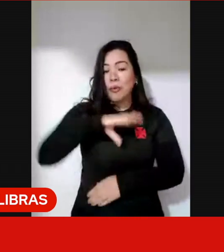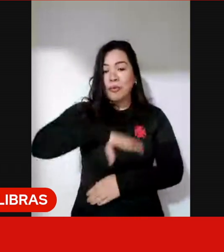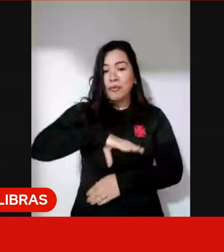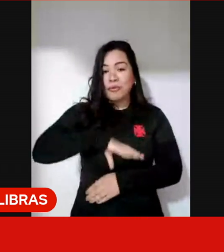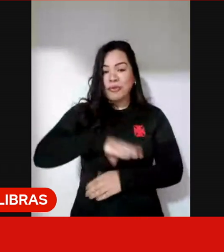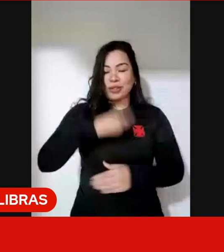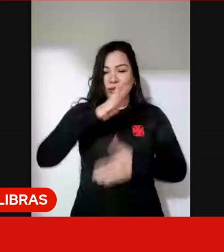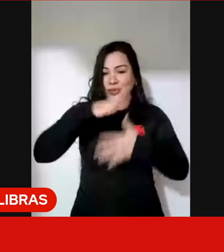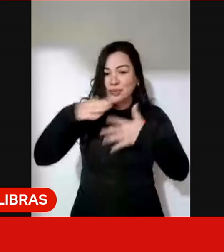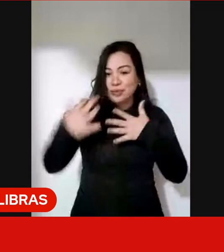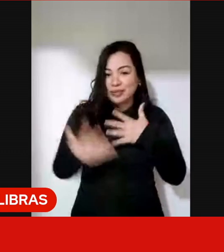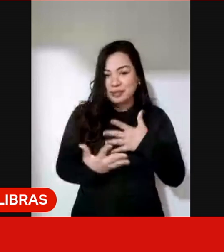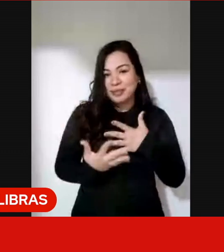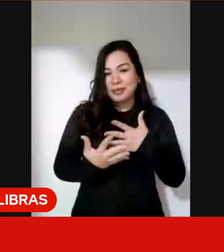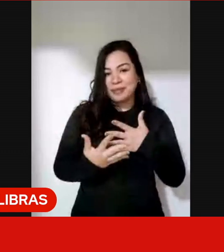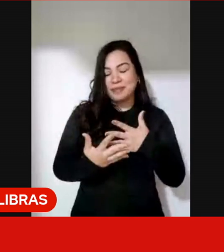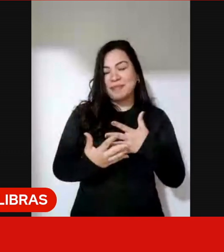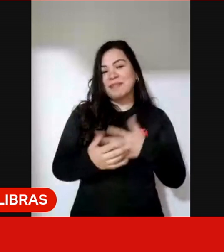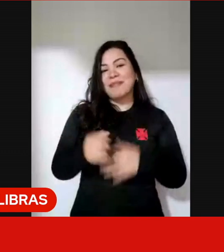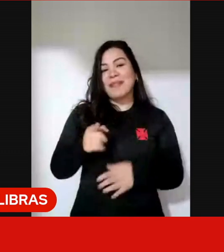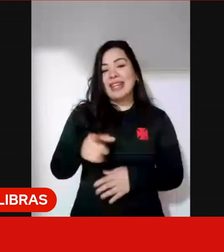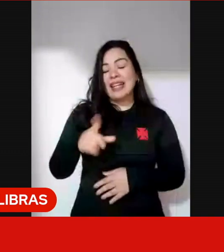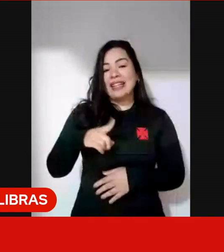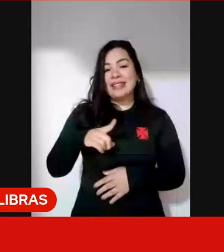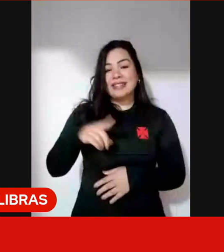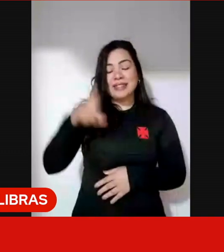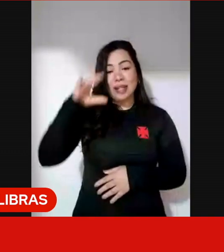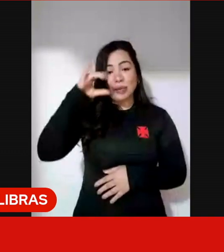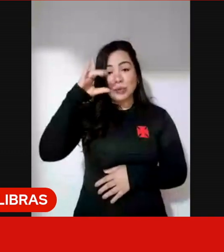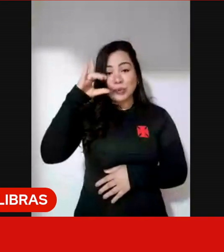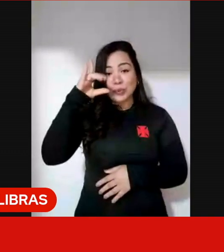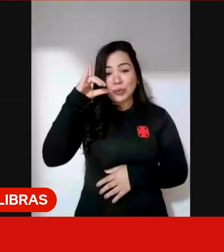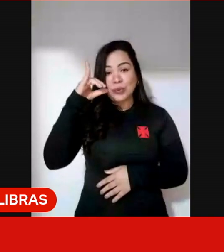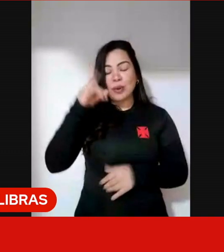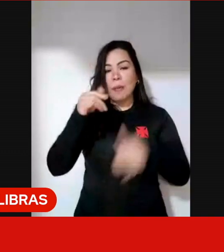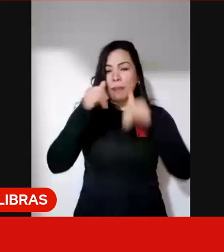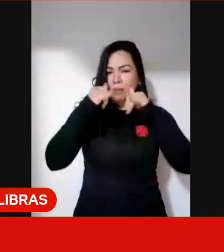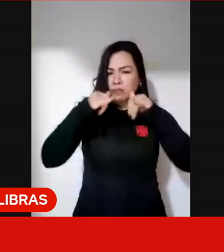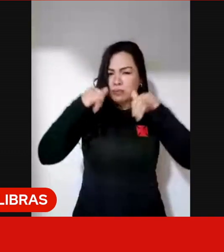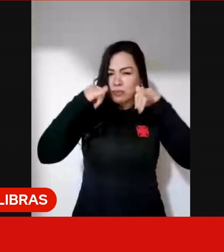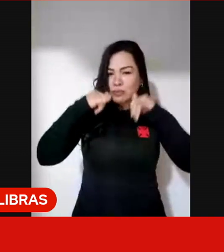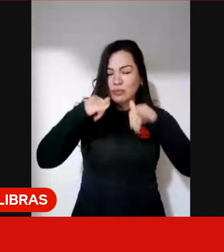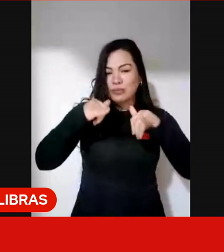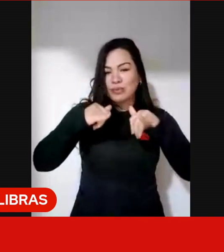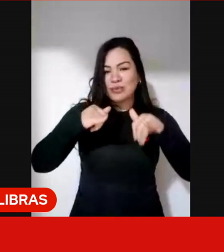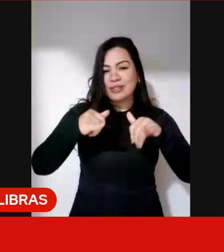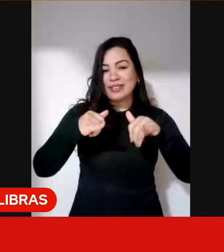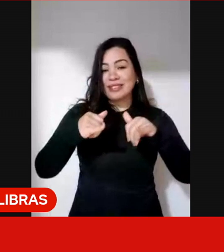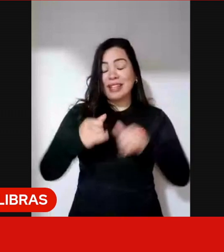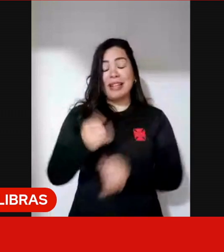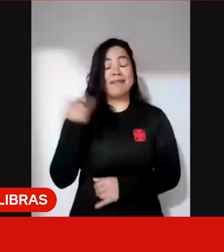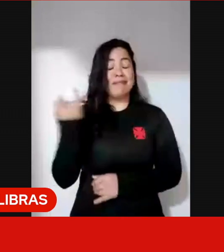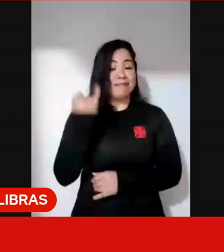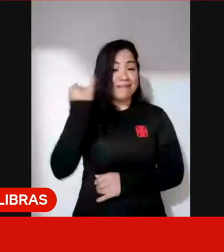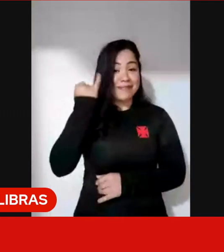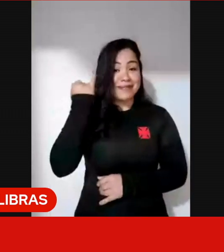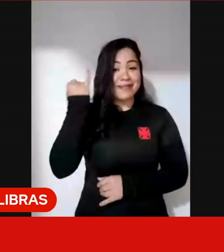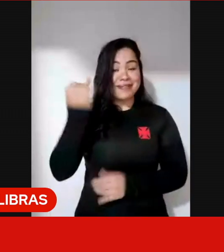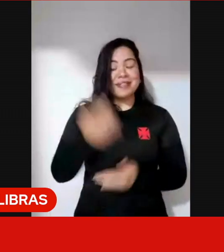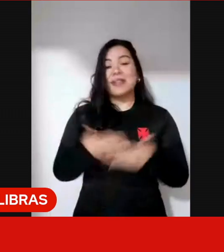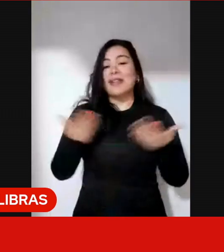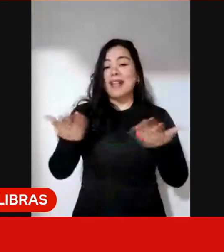Libras, que ela tem a página dela para dar notícia do Vasco, e está super interessante. Então,